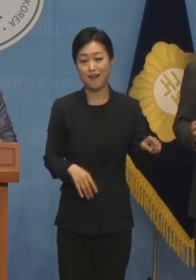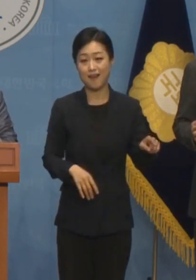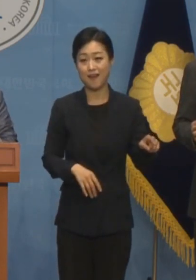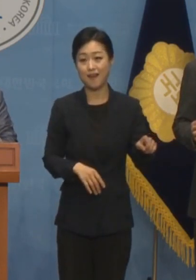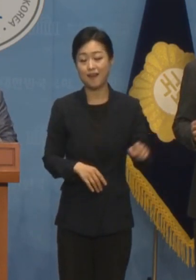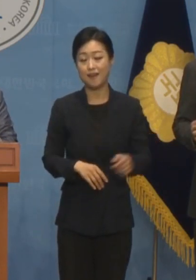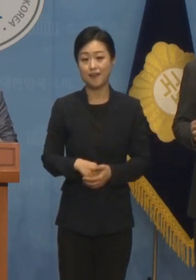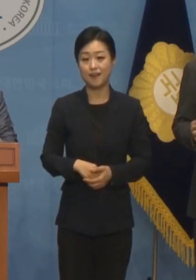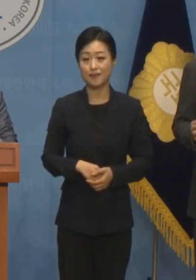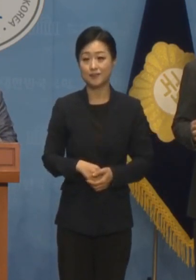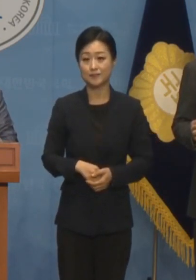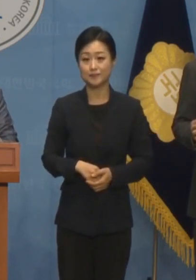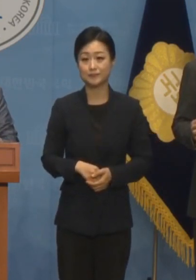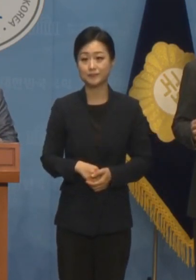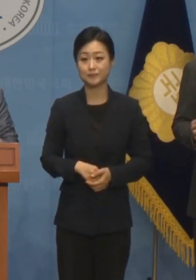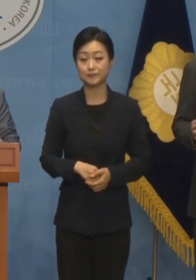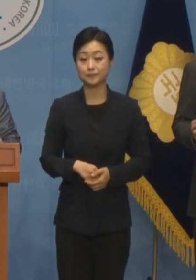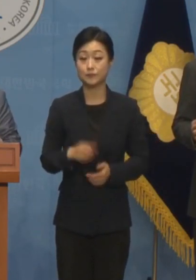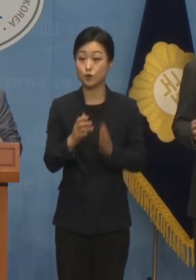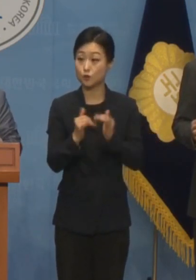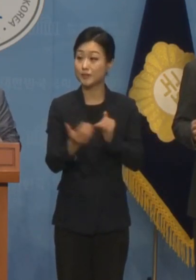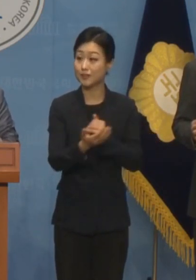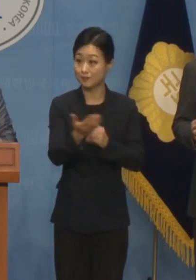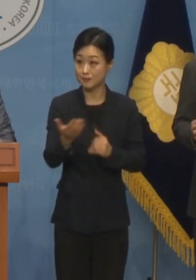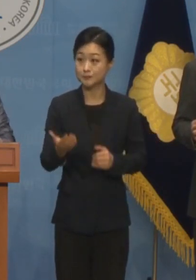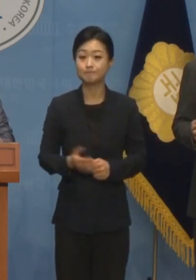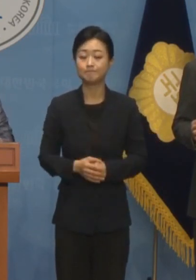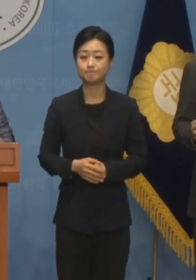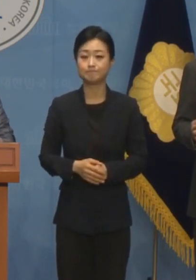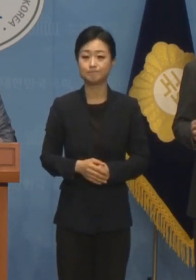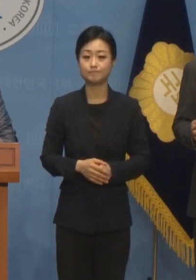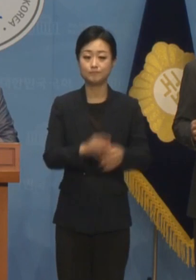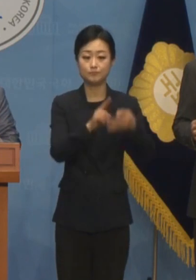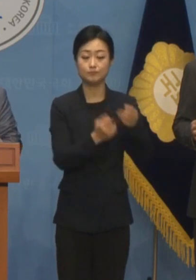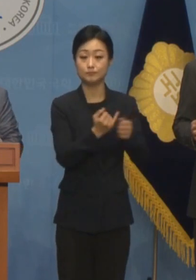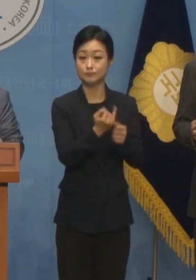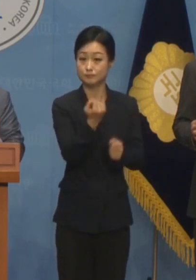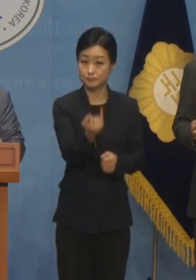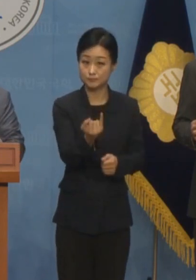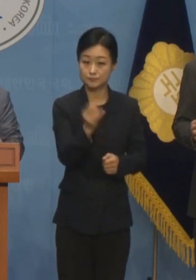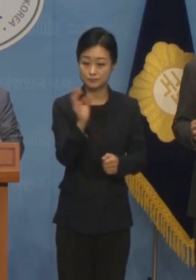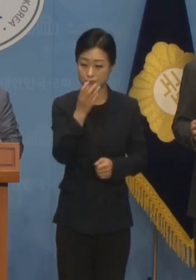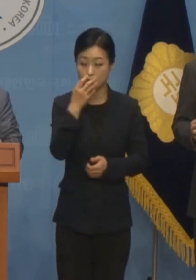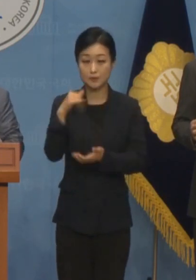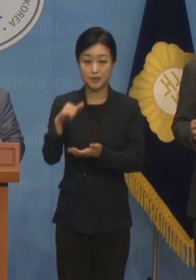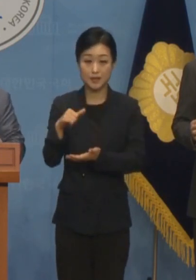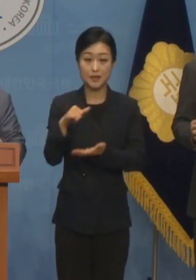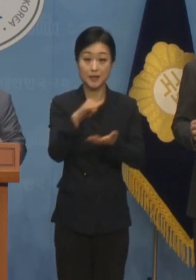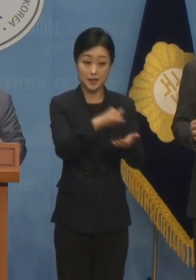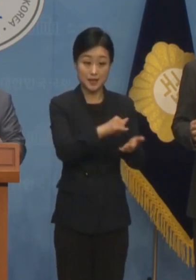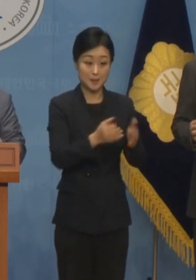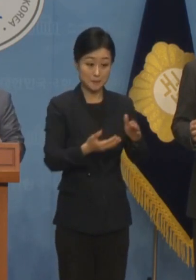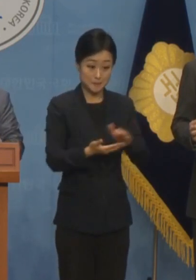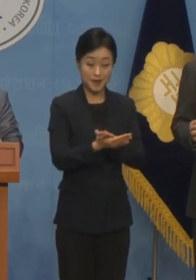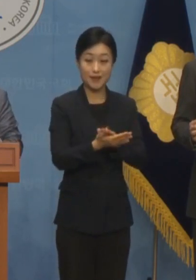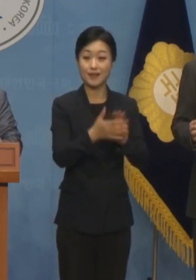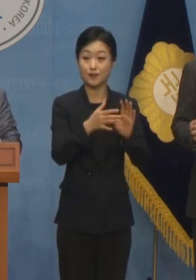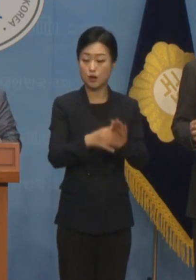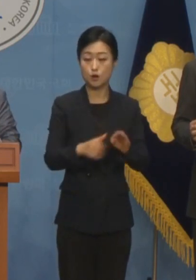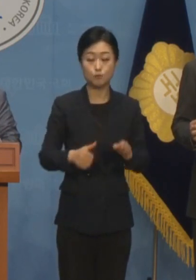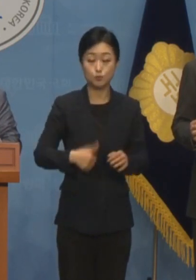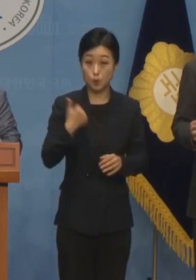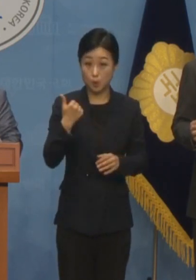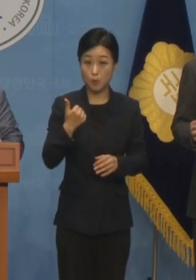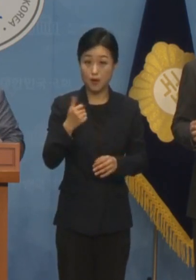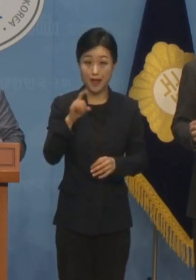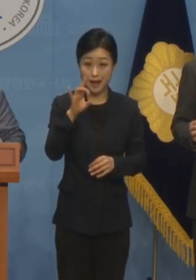합니까? 우리 국민들께서 김건희 여사가 그 명품백을 받은 거 하나만 가지고 분노하는 게